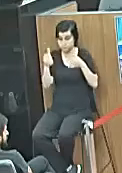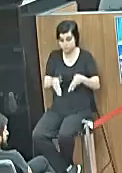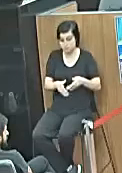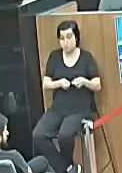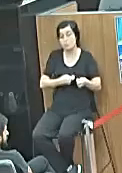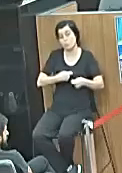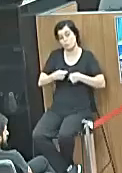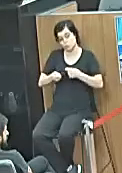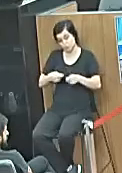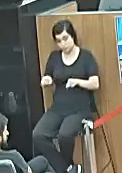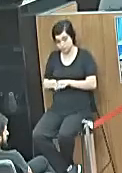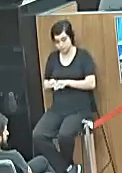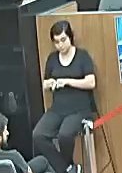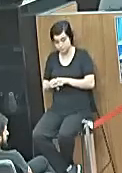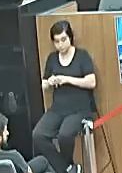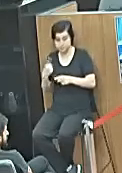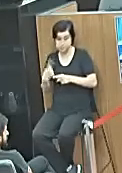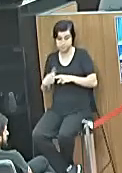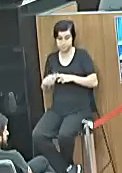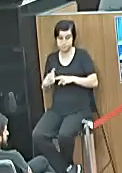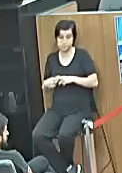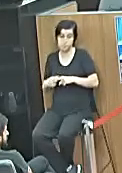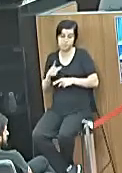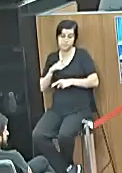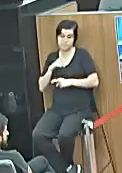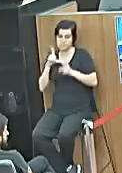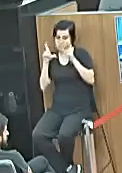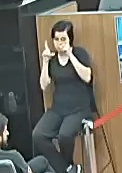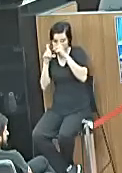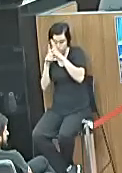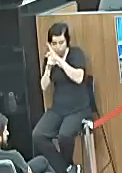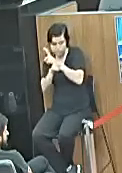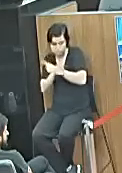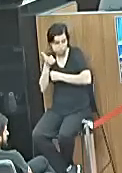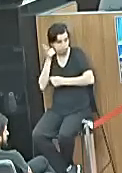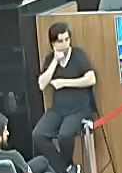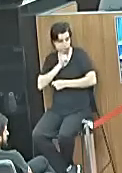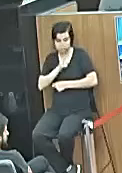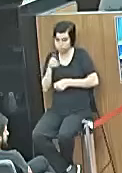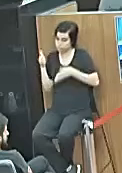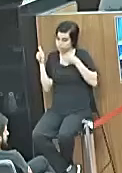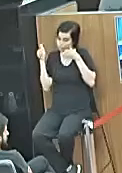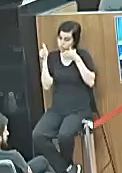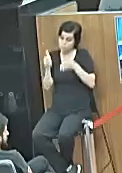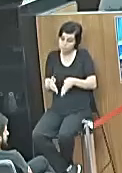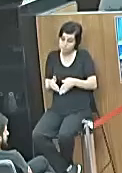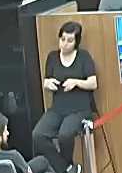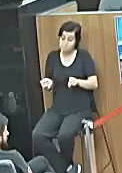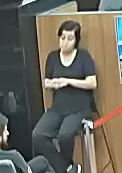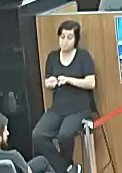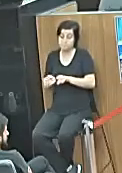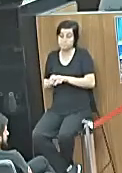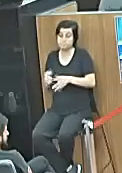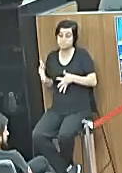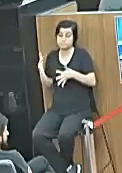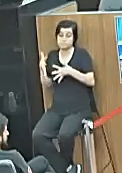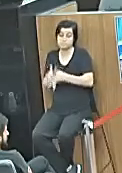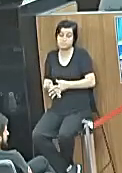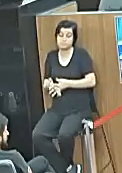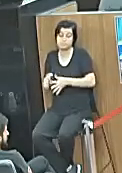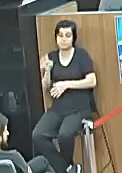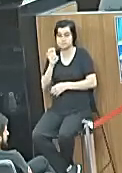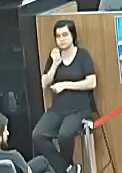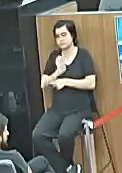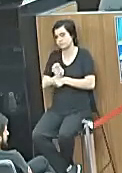econômico que aquelas pessoas que também têm poucas dificuldades ontem uma dificuldade de chegar a essas regiões e também um gargalo para o